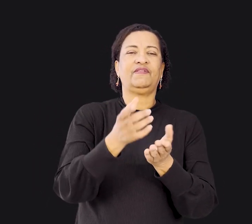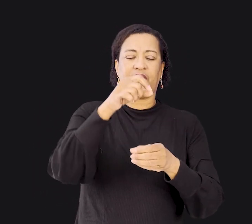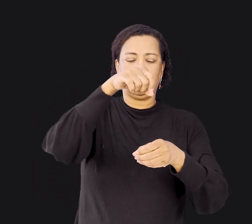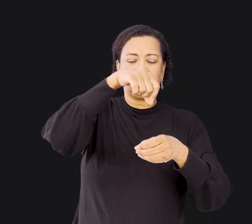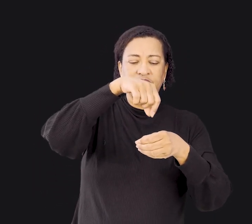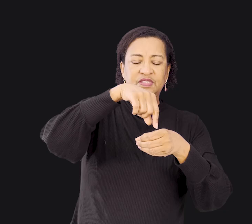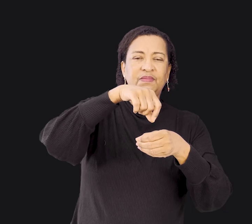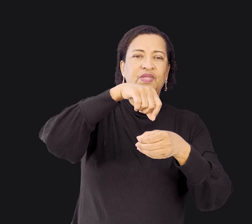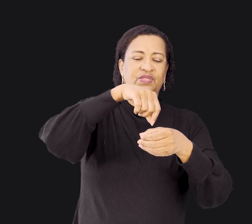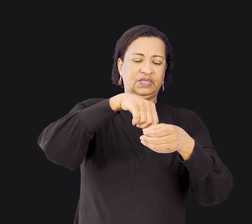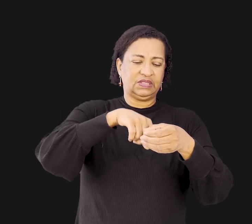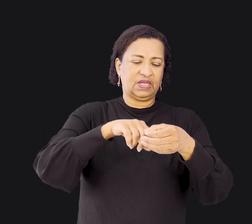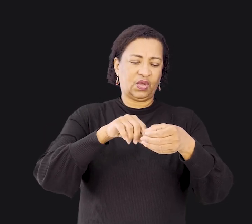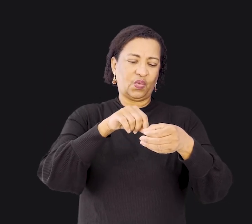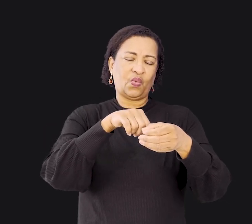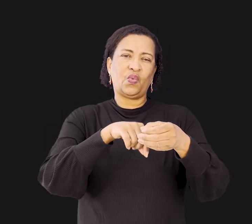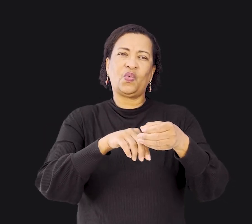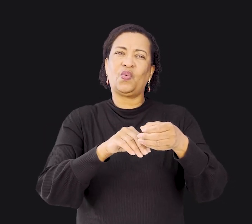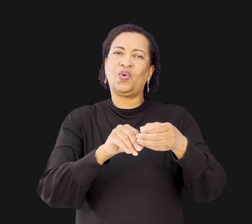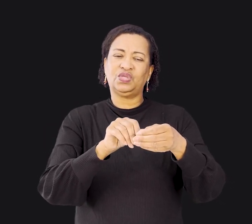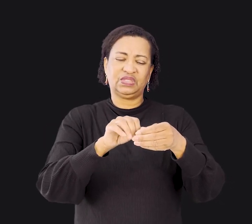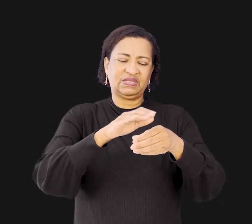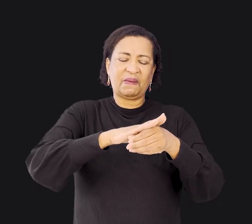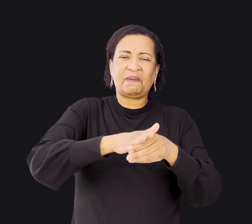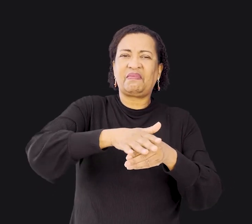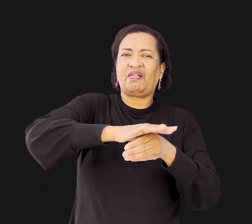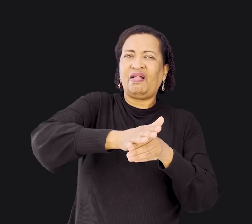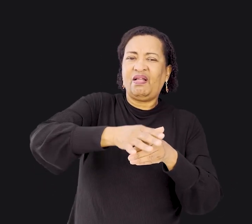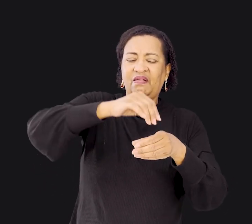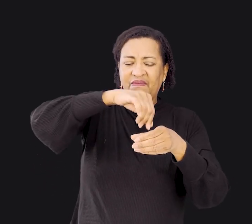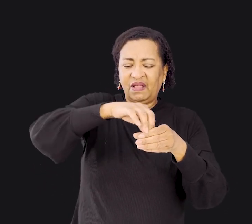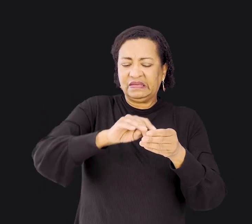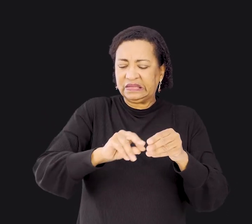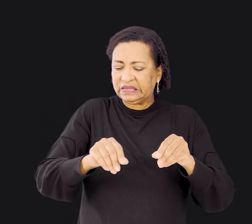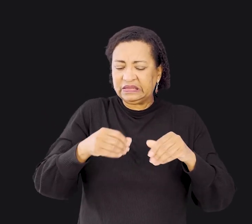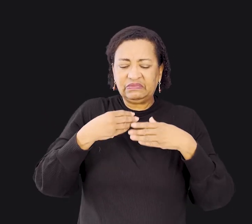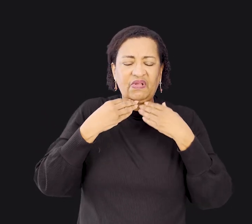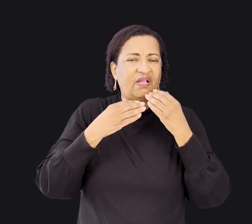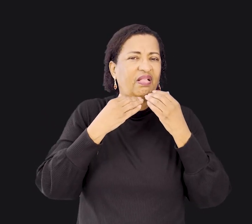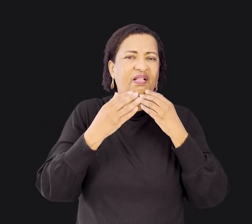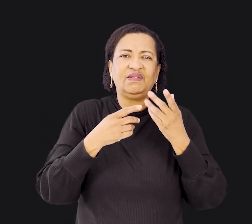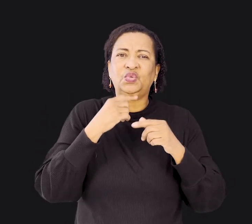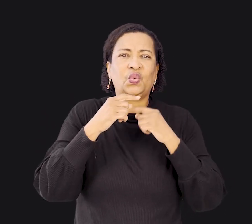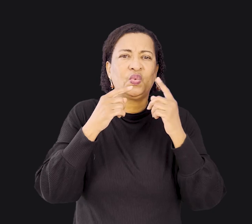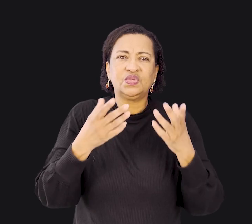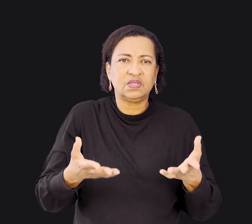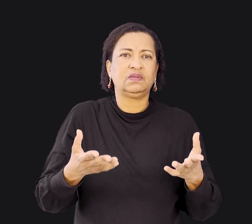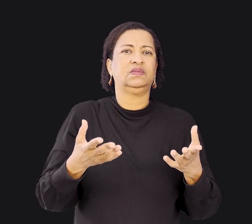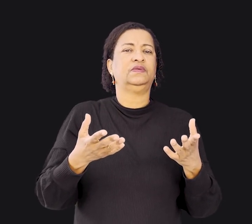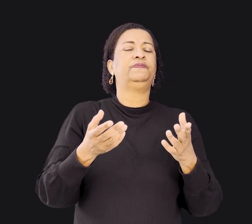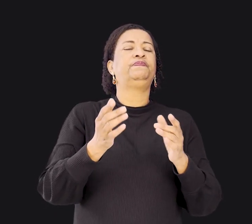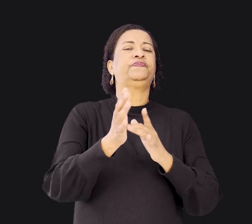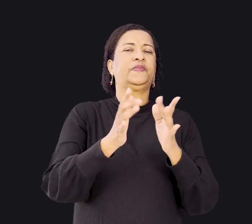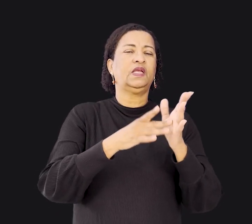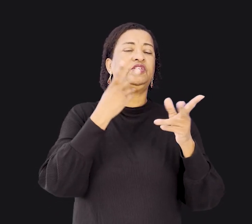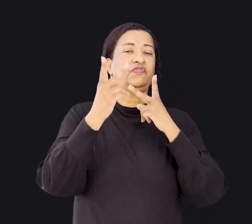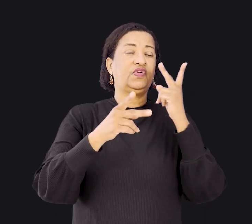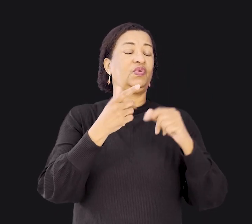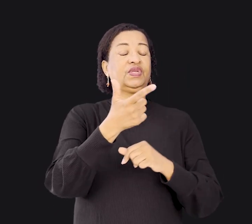que caiu no solo que está sendo pisoteado, um solo despreparado. Jesus também ensinou que não haverá fruto enquanto a palavra de